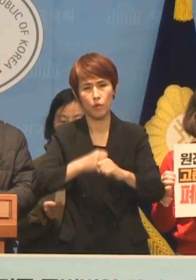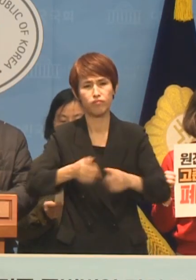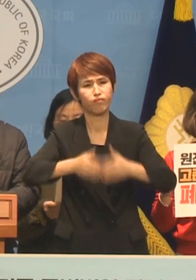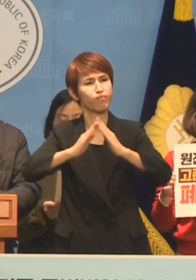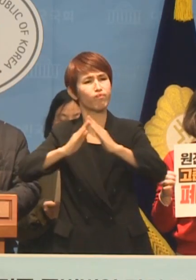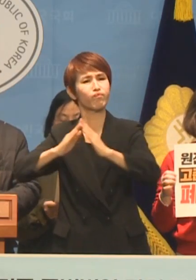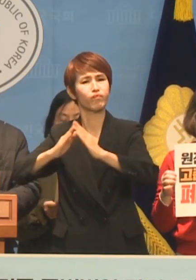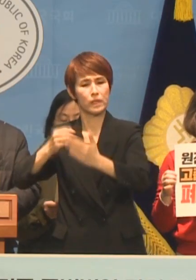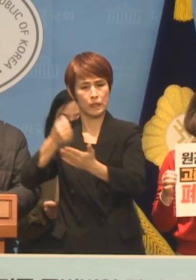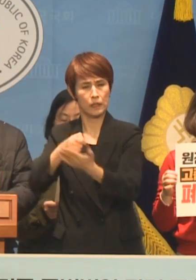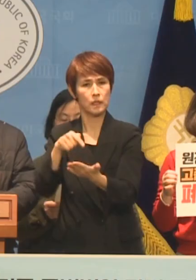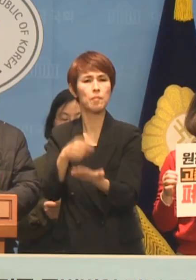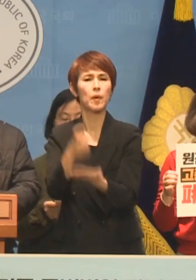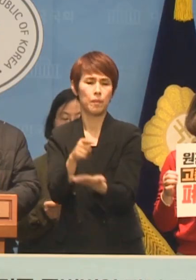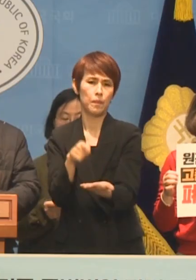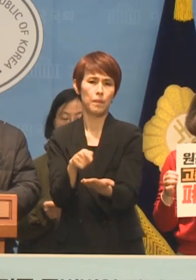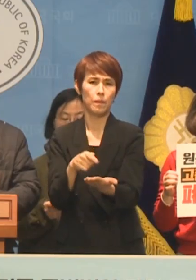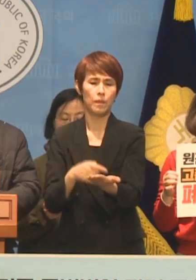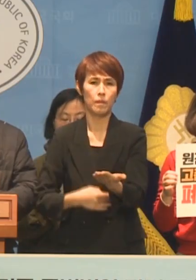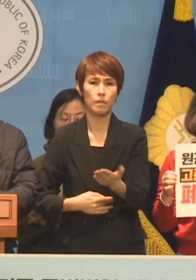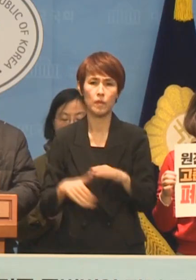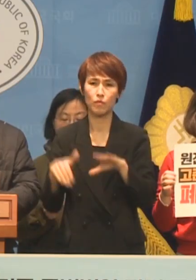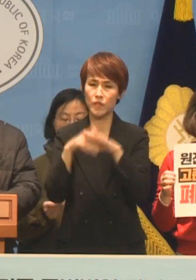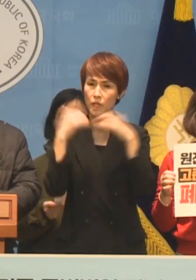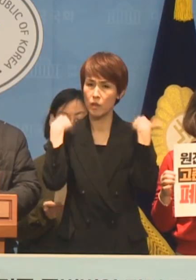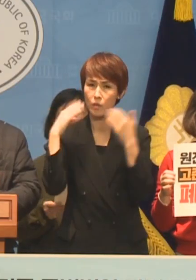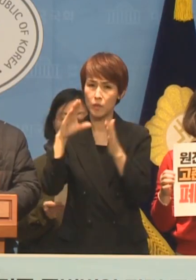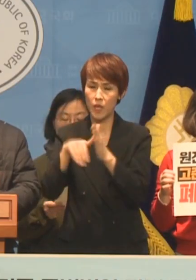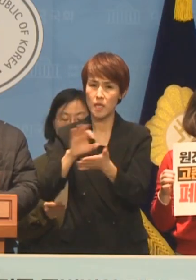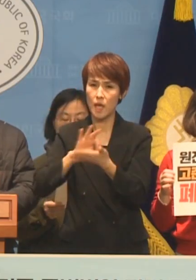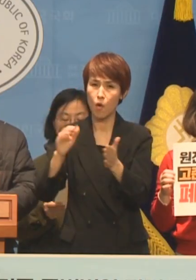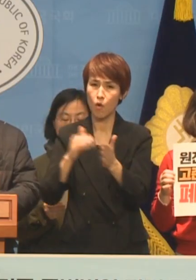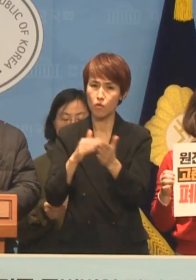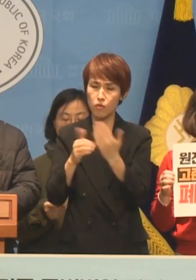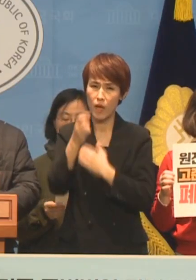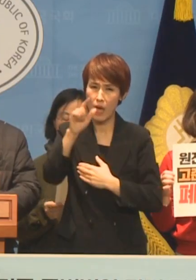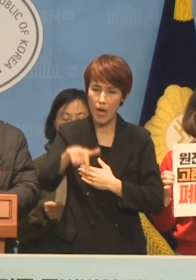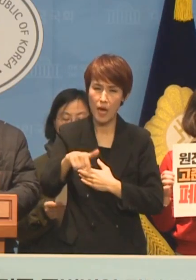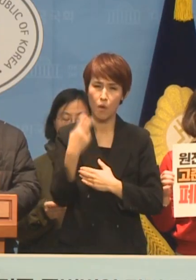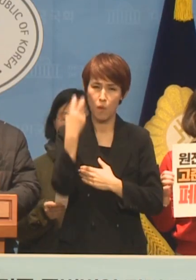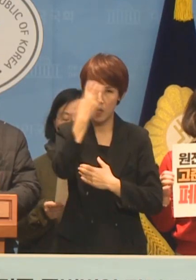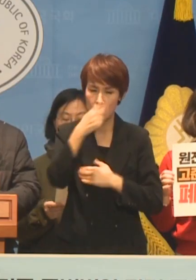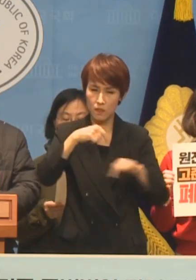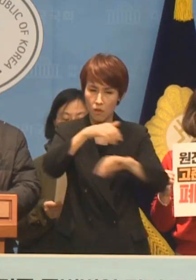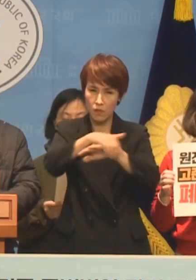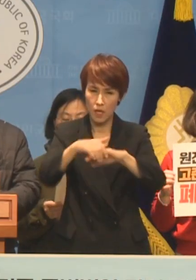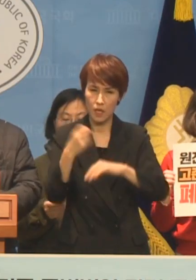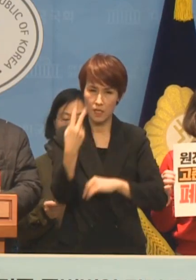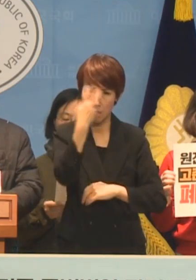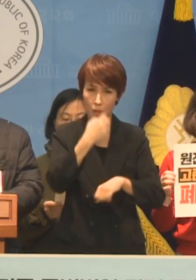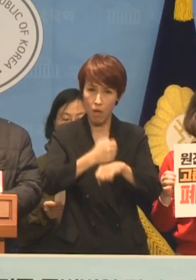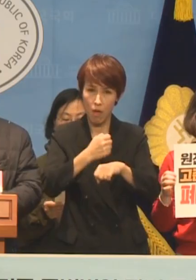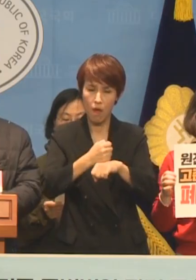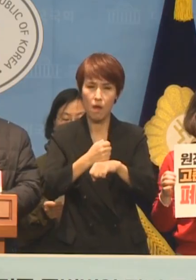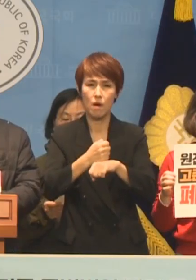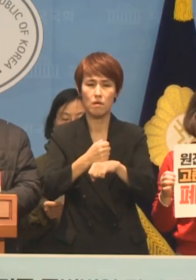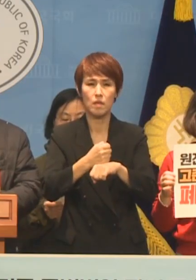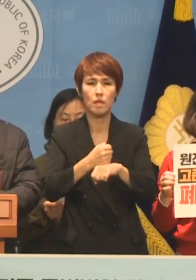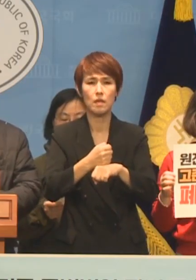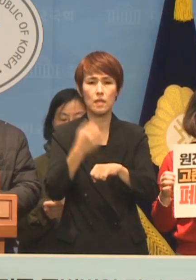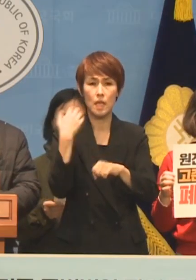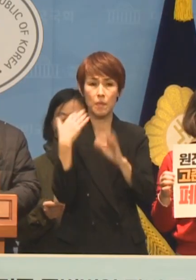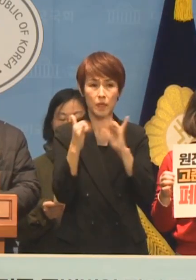수 있게 규정하고 있다. 문재인 정부의 사용 후 핵연료 관리정책 재검토위원회조차 이해 관계자